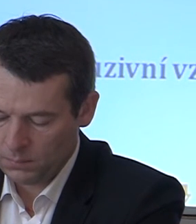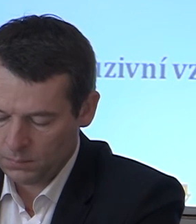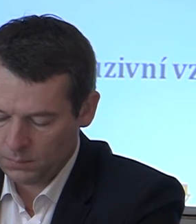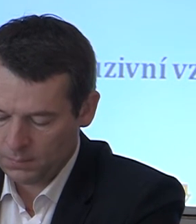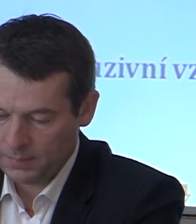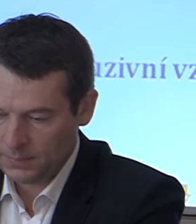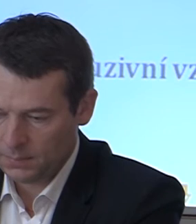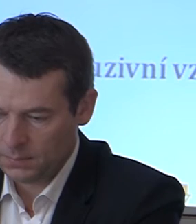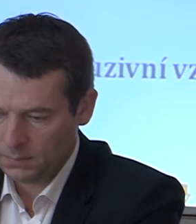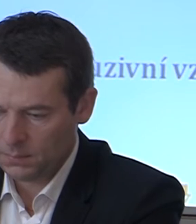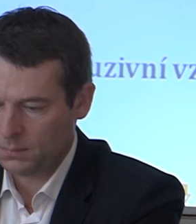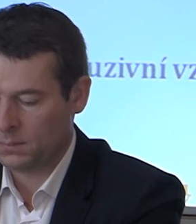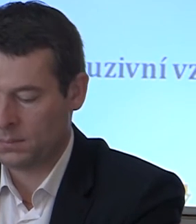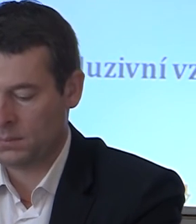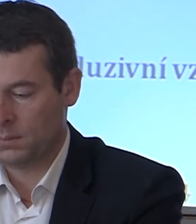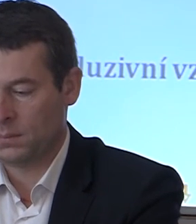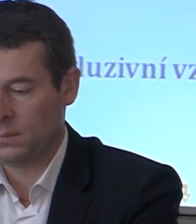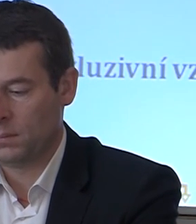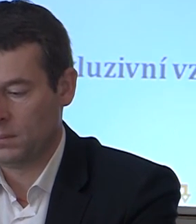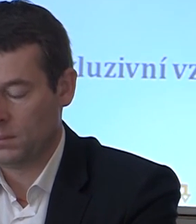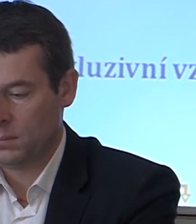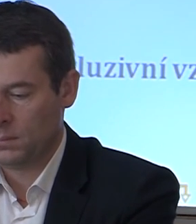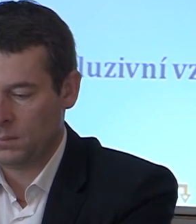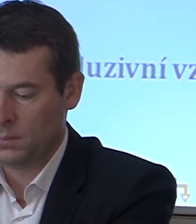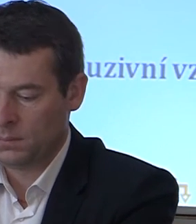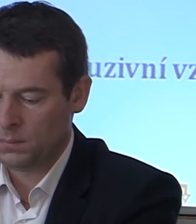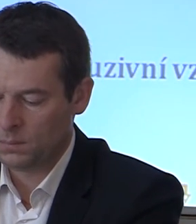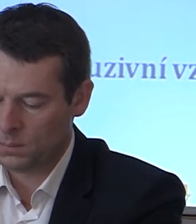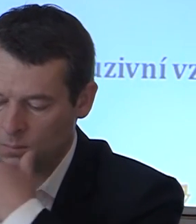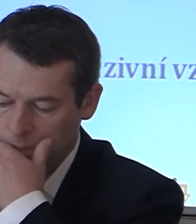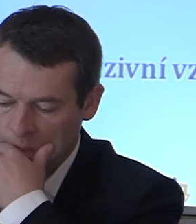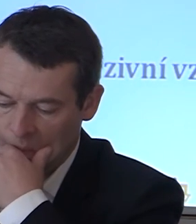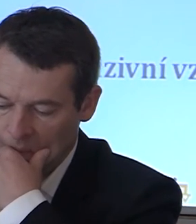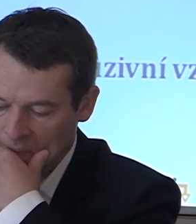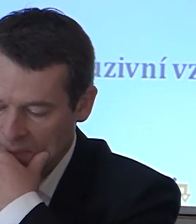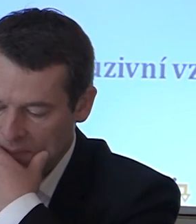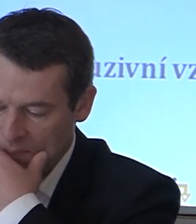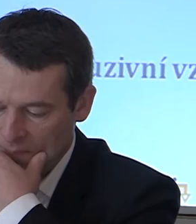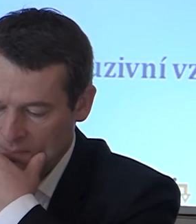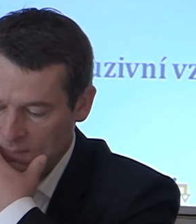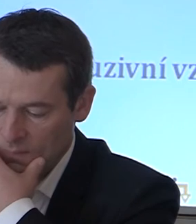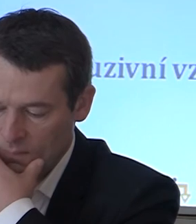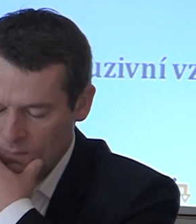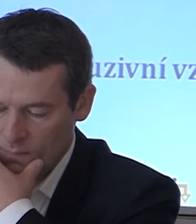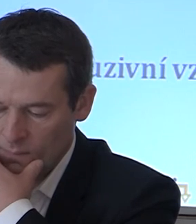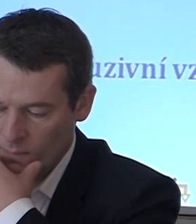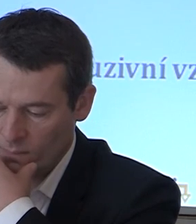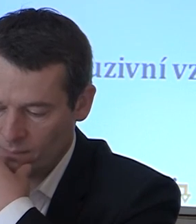jednání bylo dneska veskrze úspěšné a aby pohoda, která je dána i